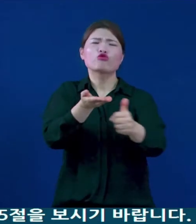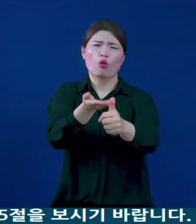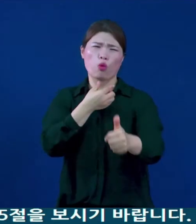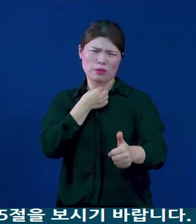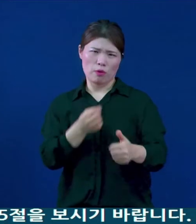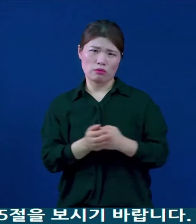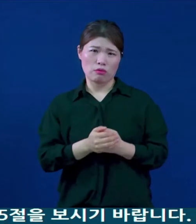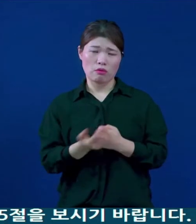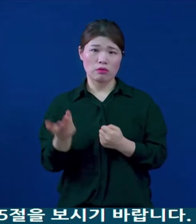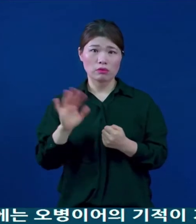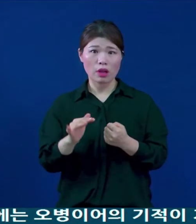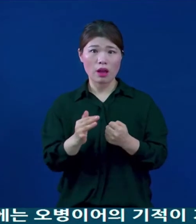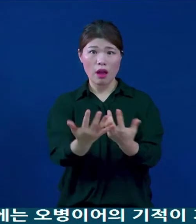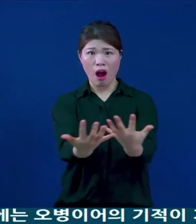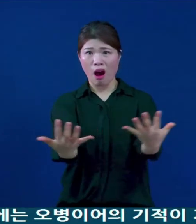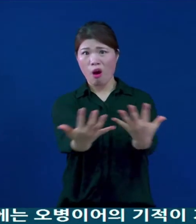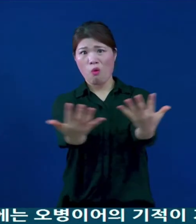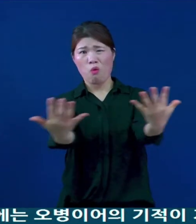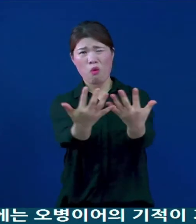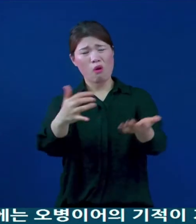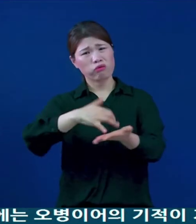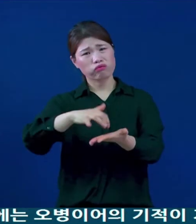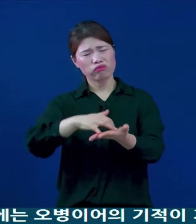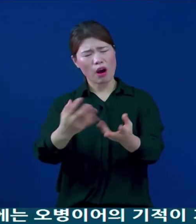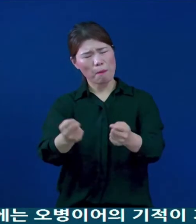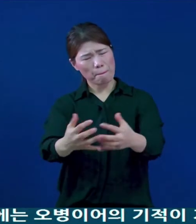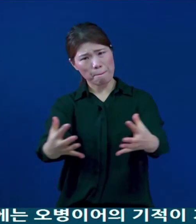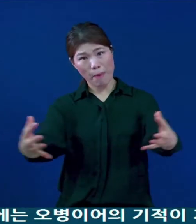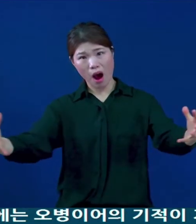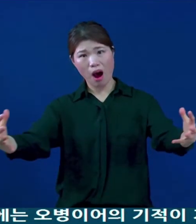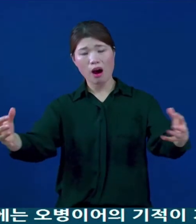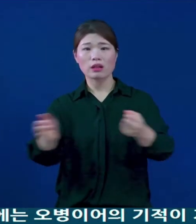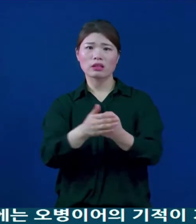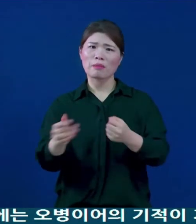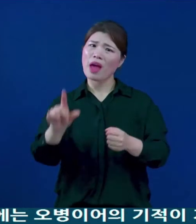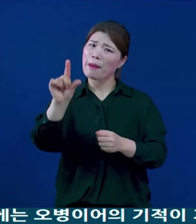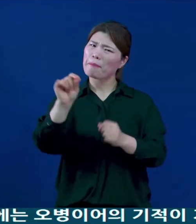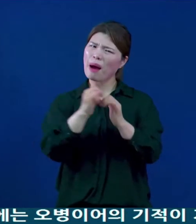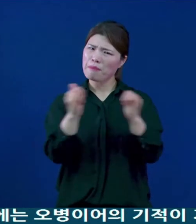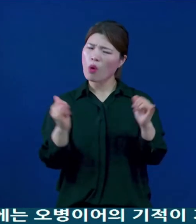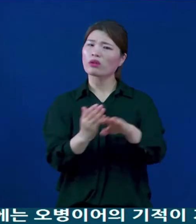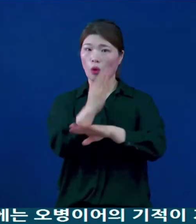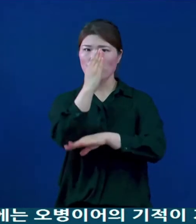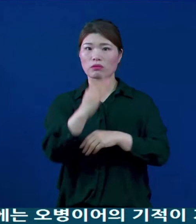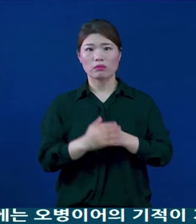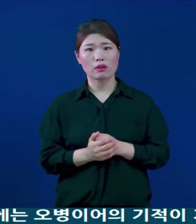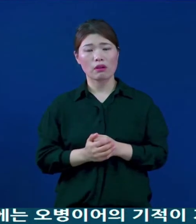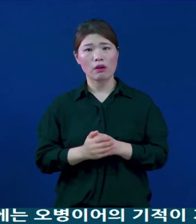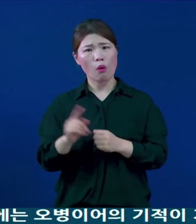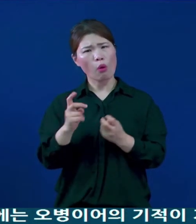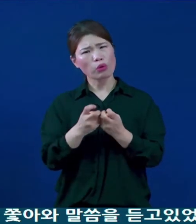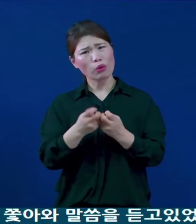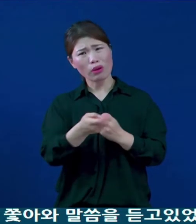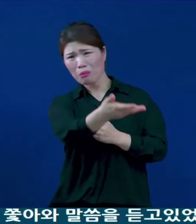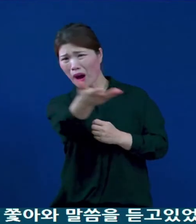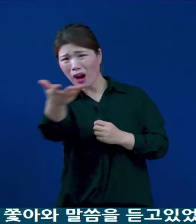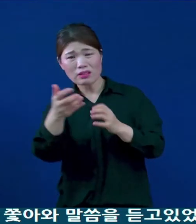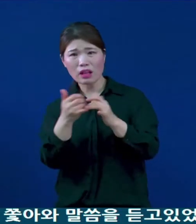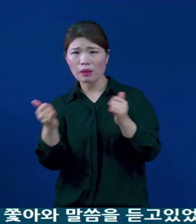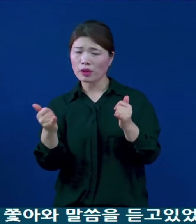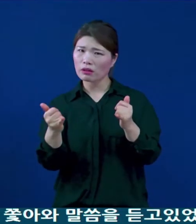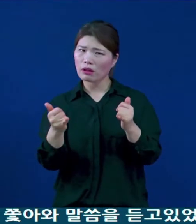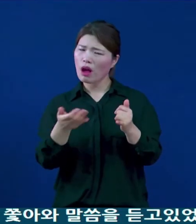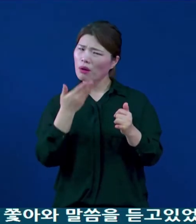근데 무리가 숫자적으로 굉장히 많았거든요. 10,000명이 넘었습니다. 어떻게 이들에게 먹을